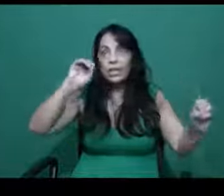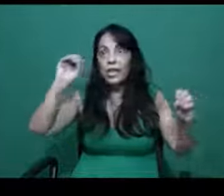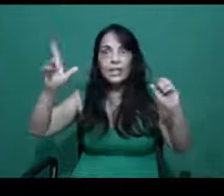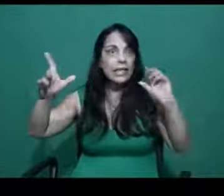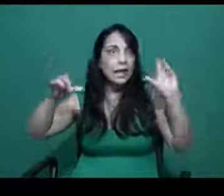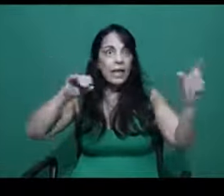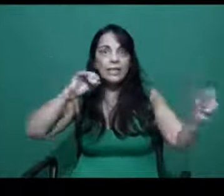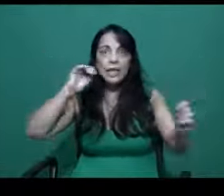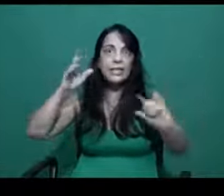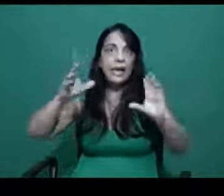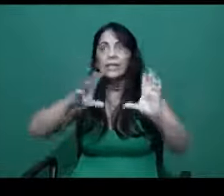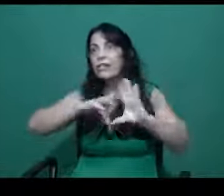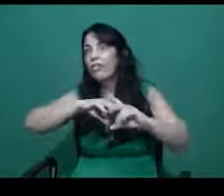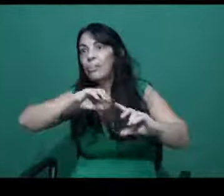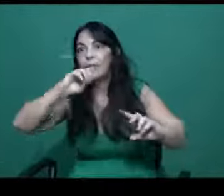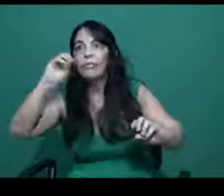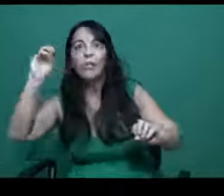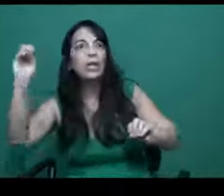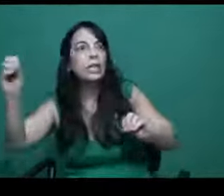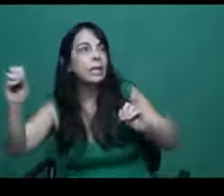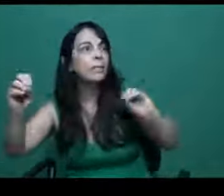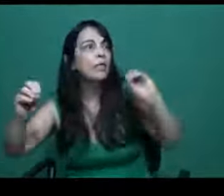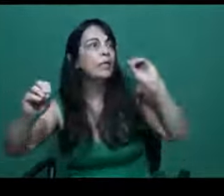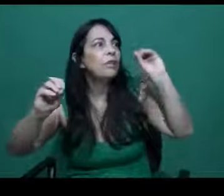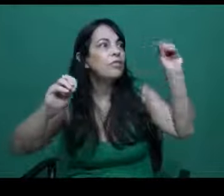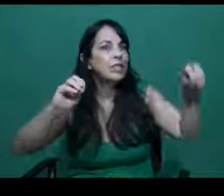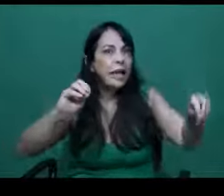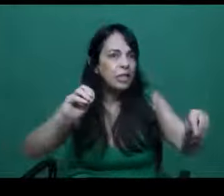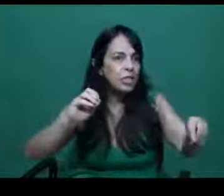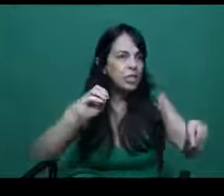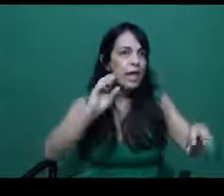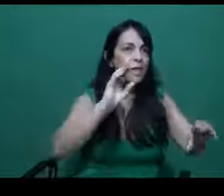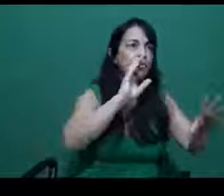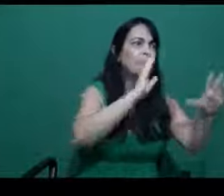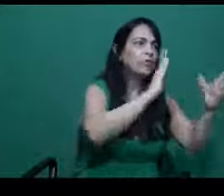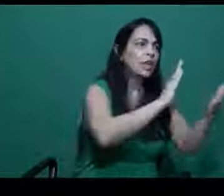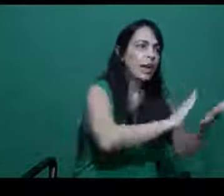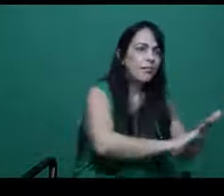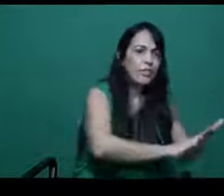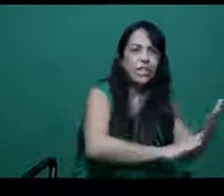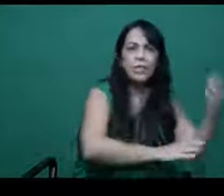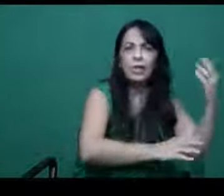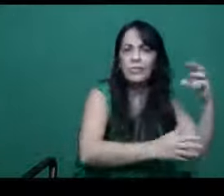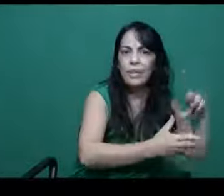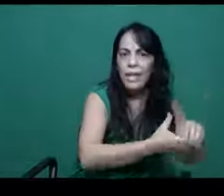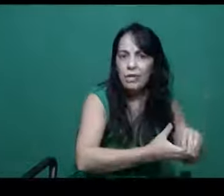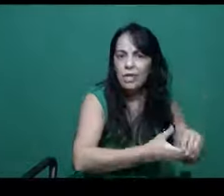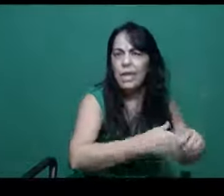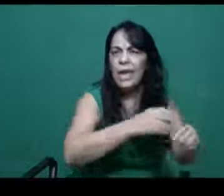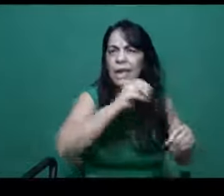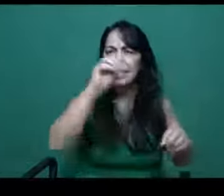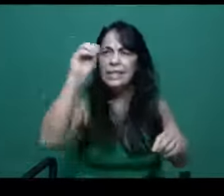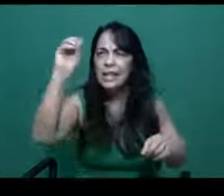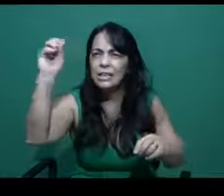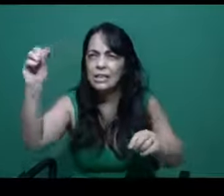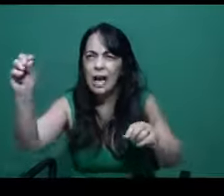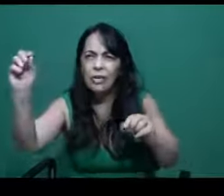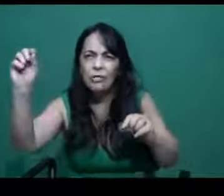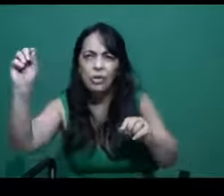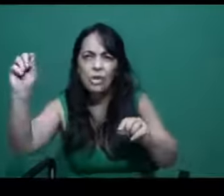quem será, de quem será, já fomos na folhinha para ver o aniversário de quem, fomos ver na ficha o aniversário de quem, eles identificaram na folhinha